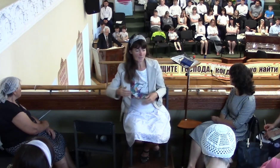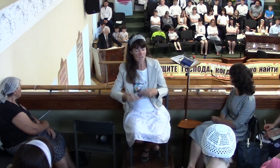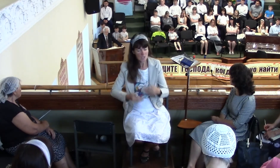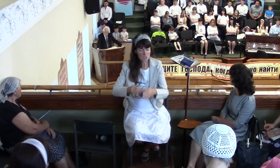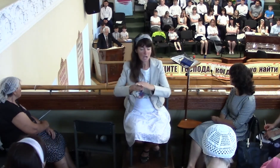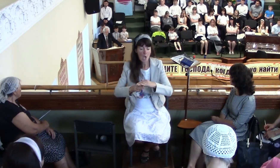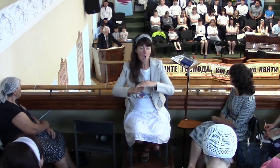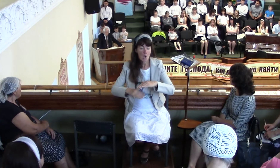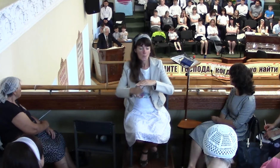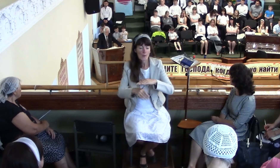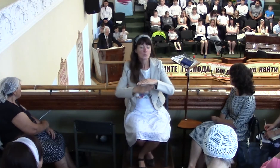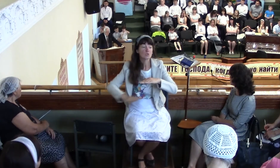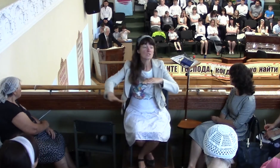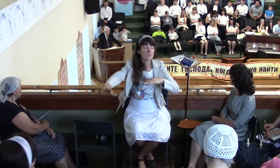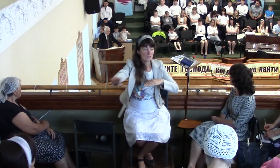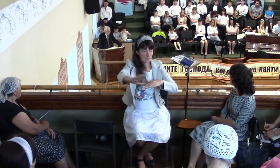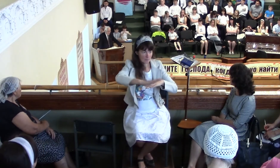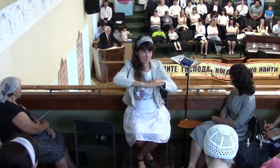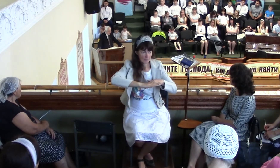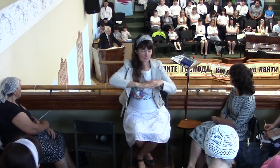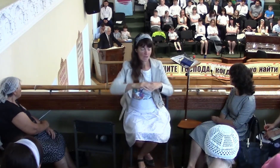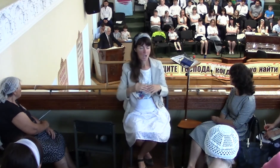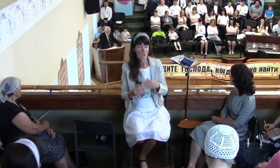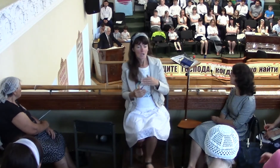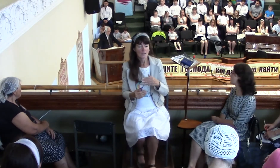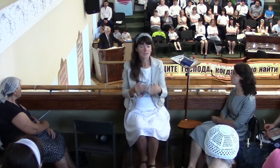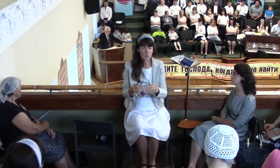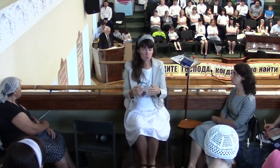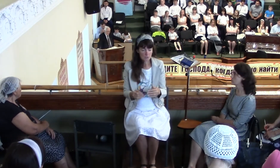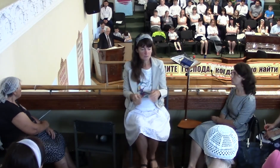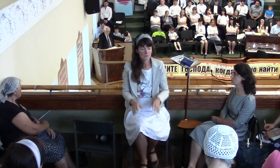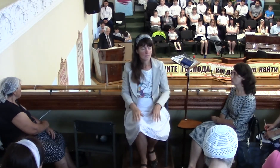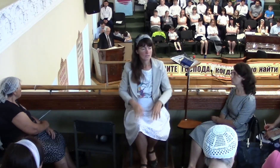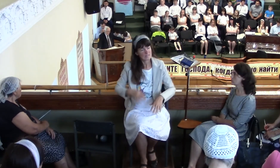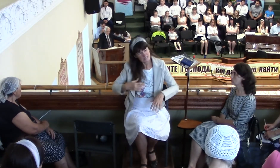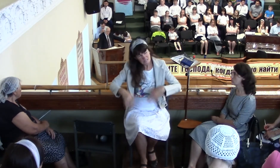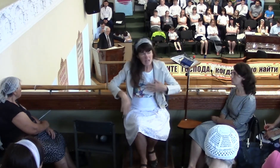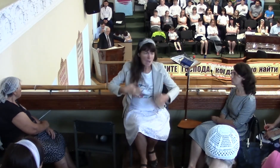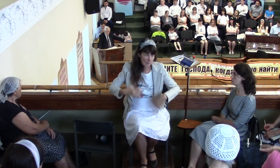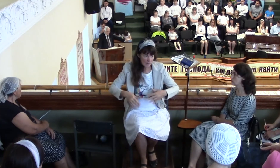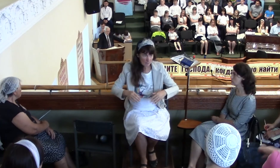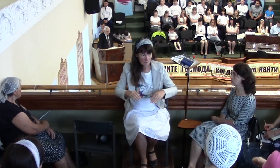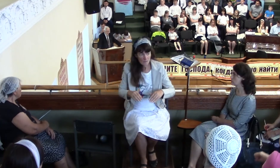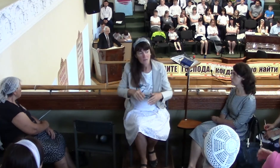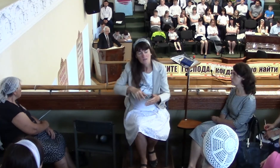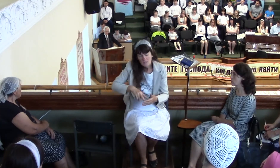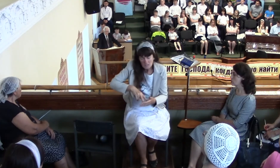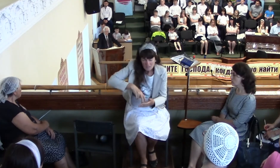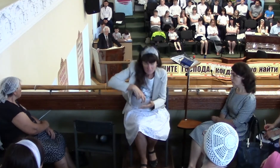получил огромную премию за эту фотографию. В пустыне умирающую девочку клюет